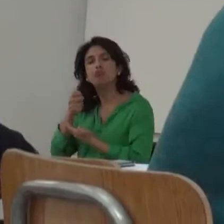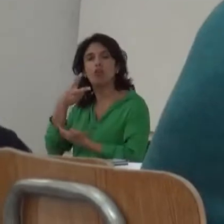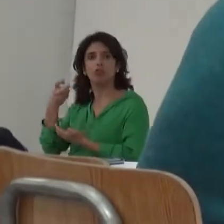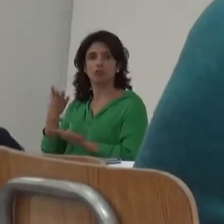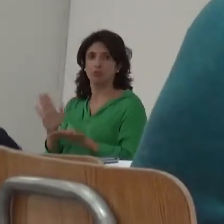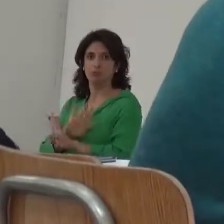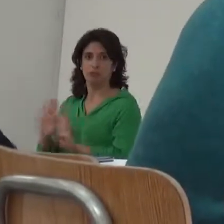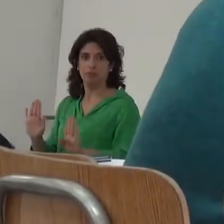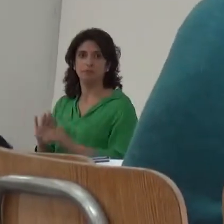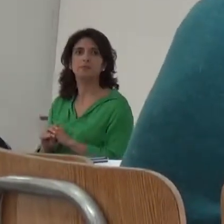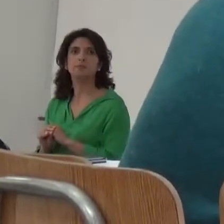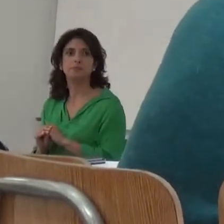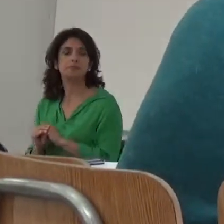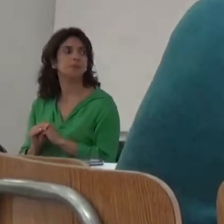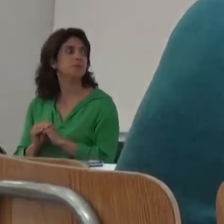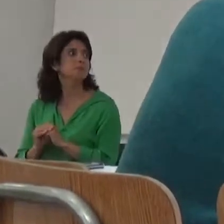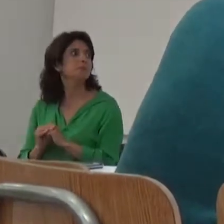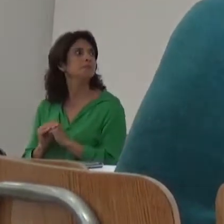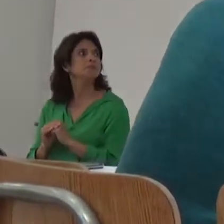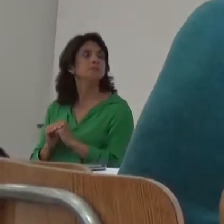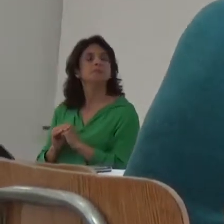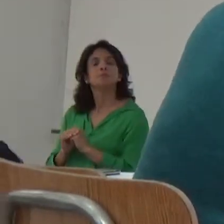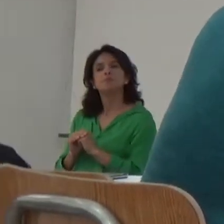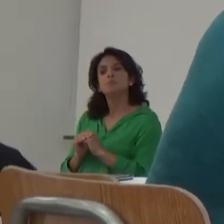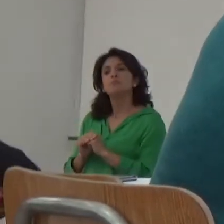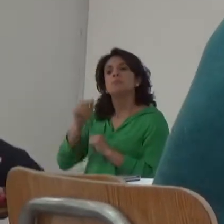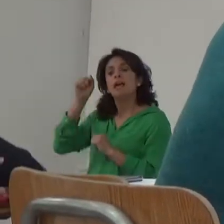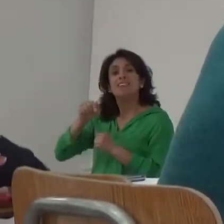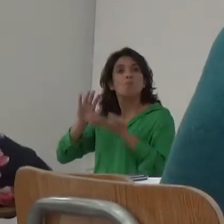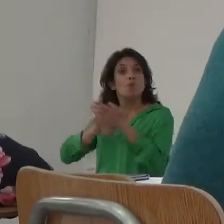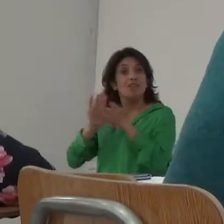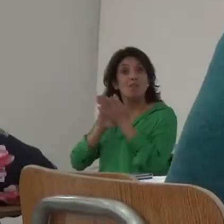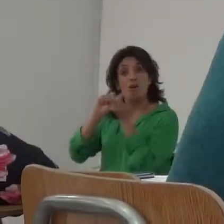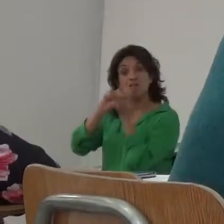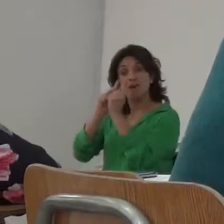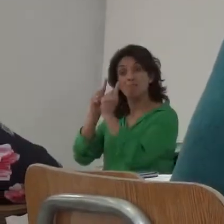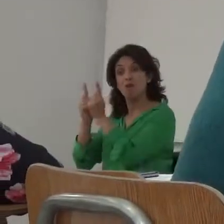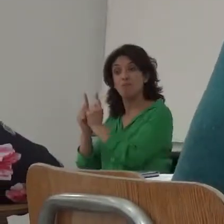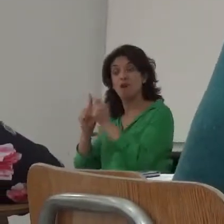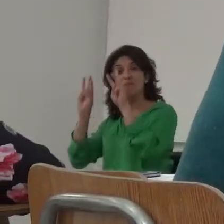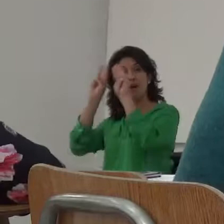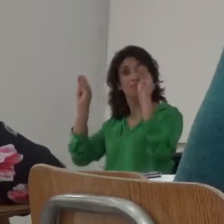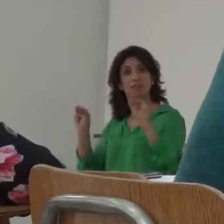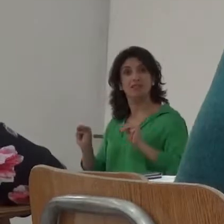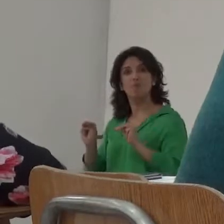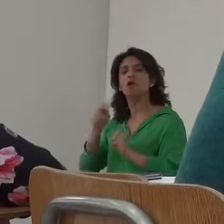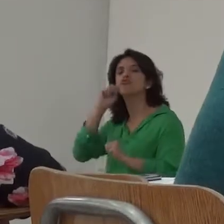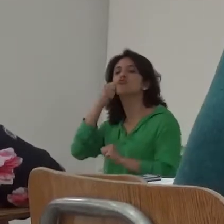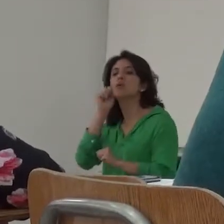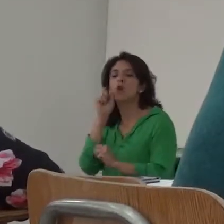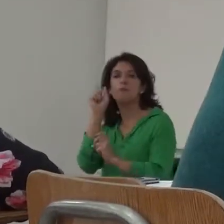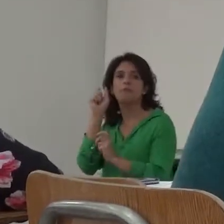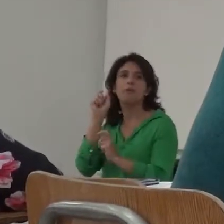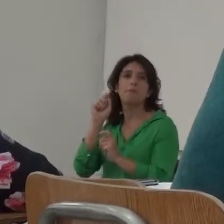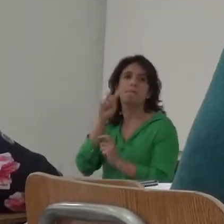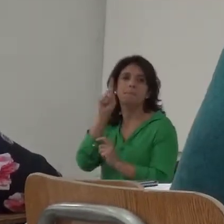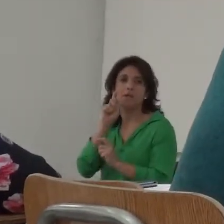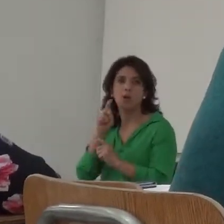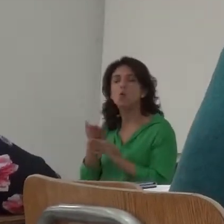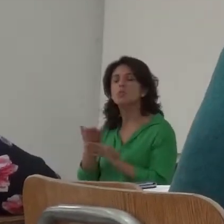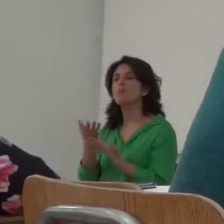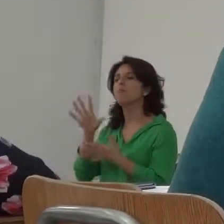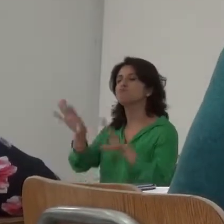realizadas a la metodología de la escuela Masamo, que por ejemplo fue el tipo de pregunta realizada para obtener esos relatos de